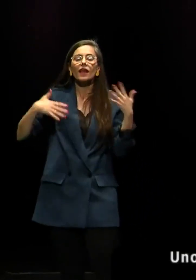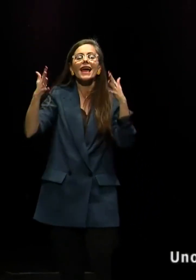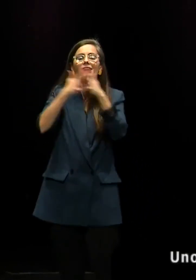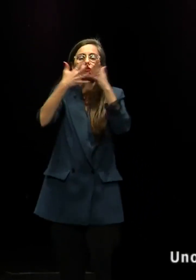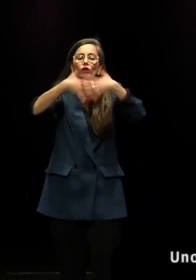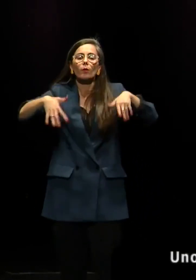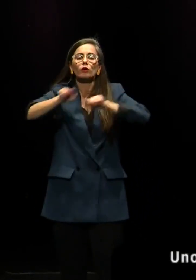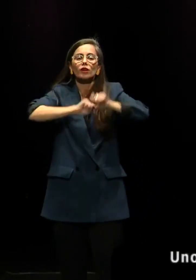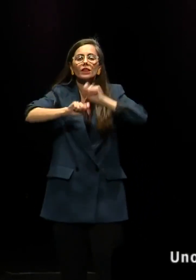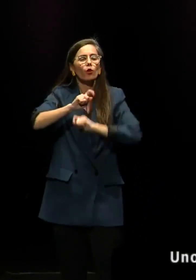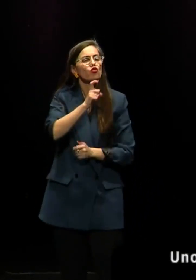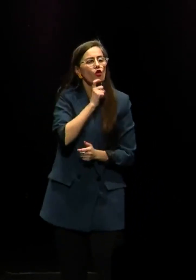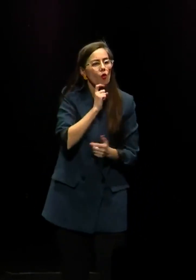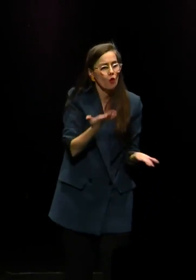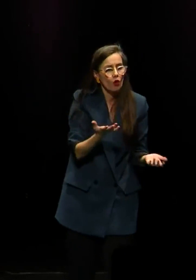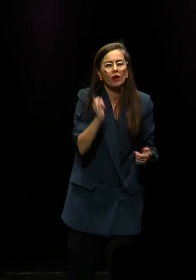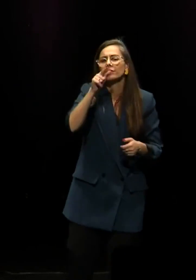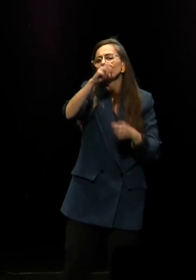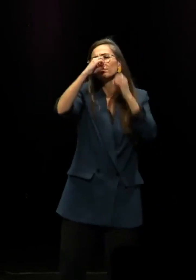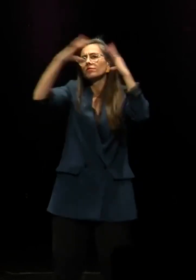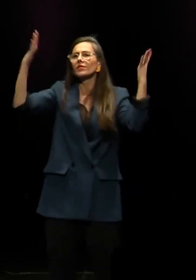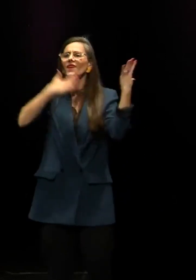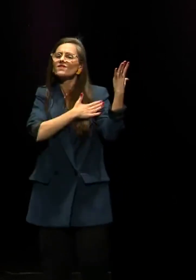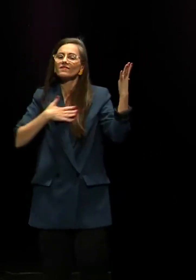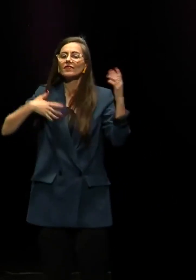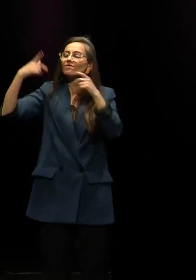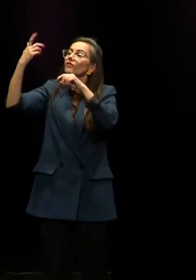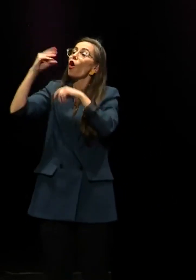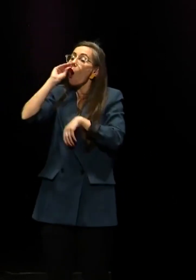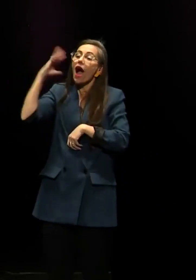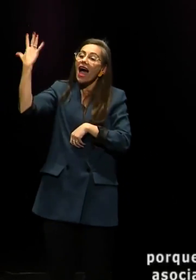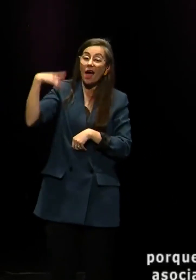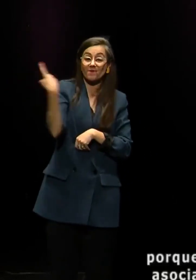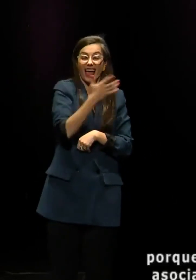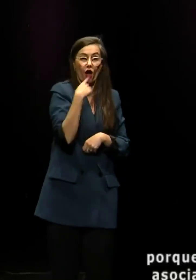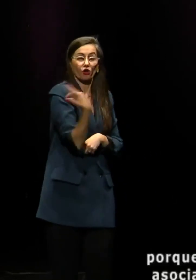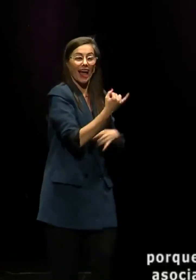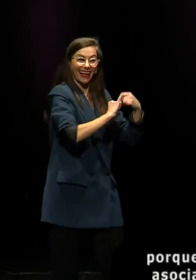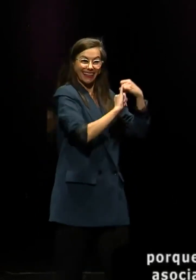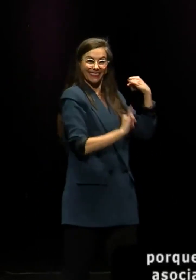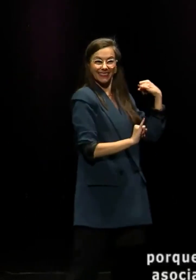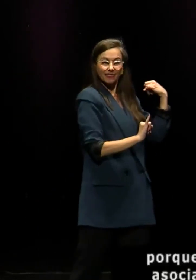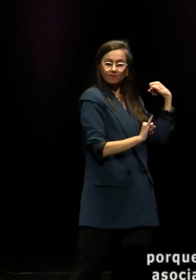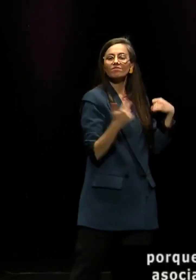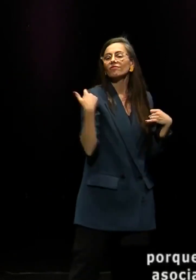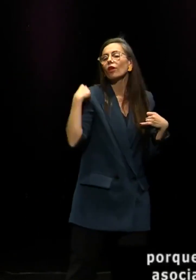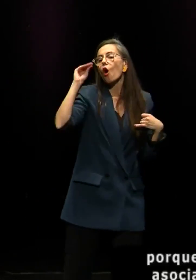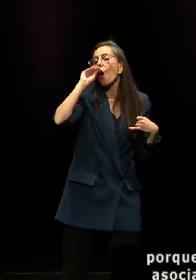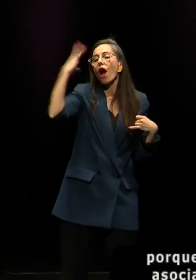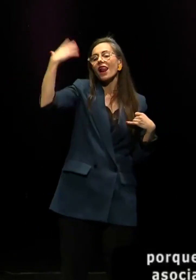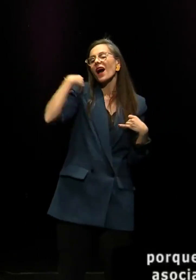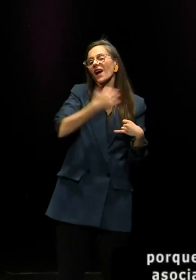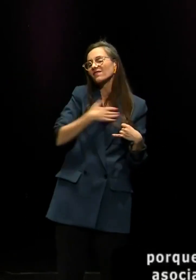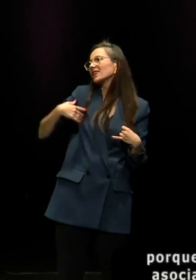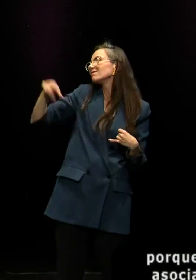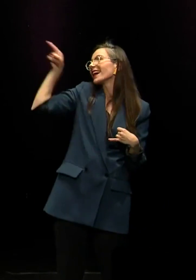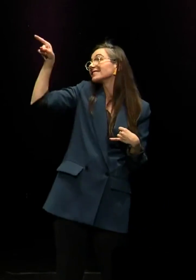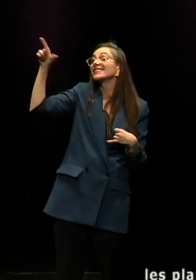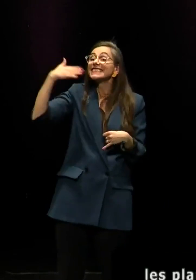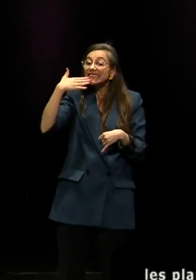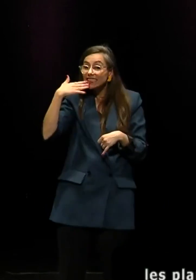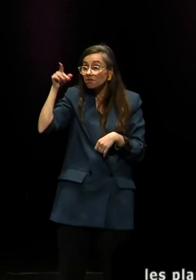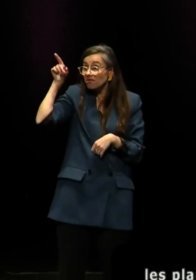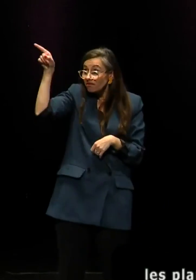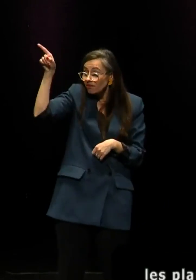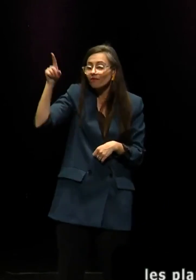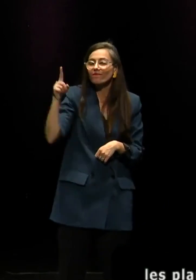les planteamos una situación y les preguntamos ¿cuál es vuestra estructura ideal asociativa? Teniendo en cuenta